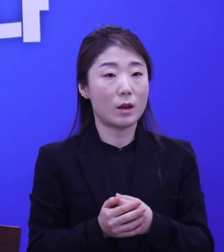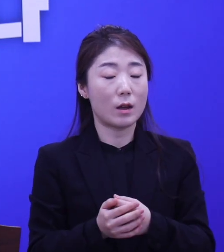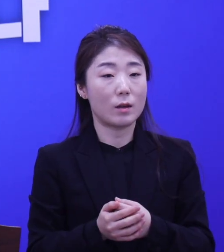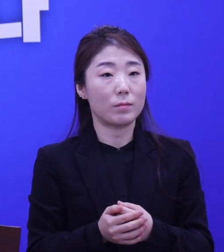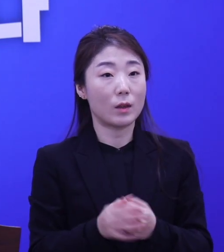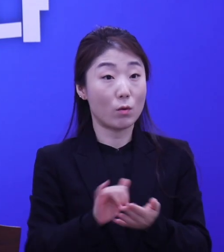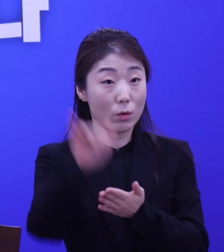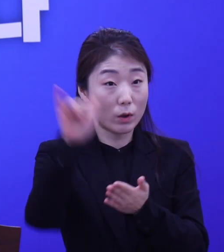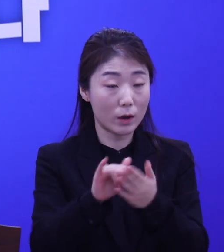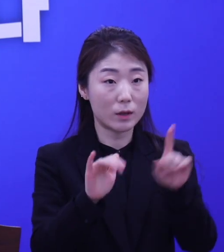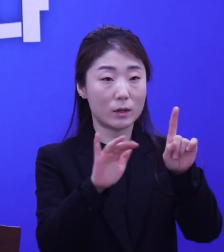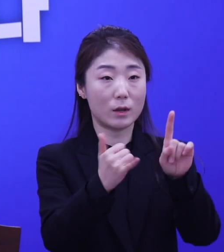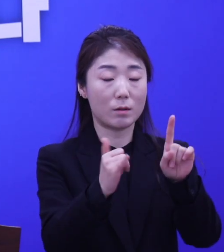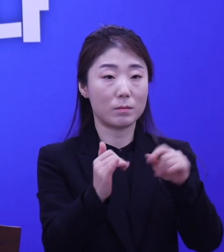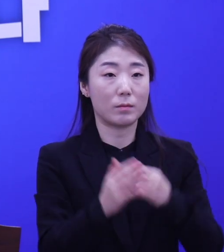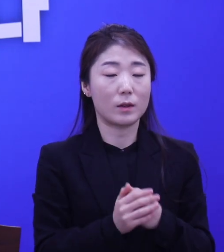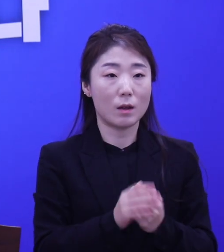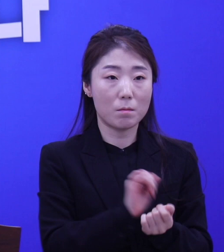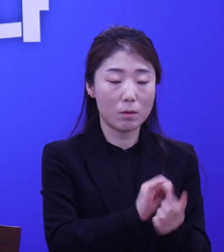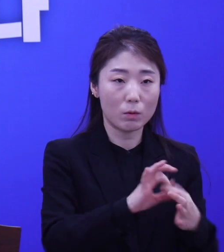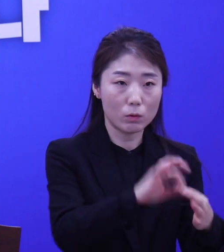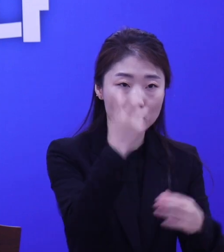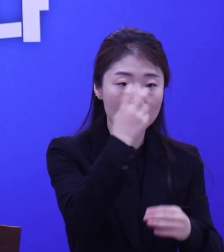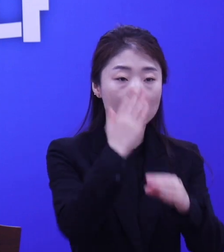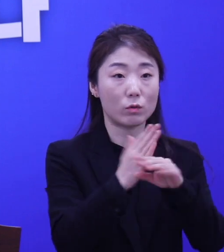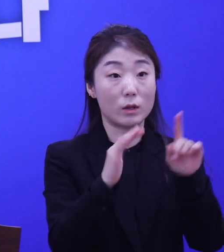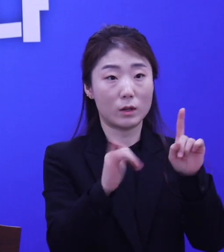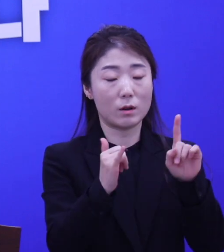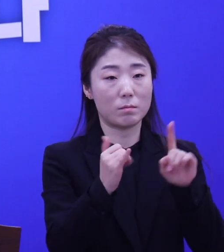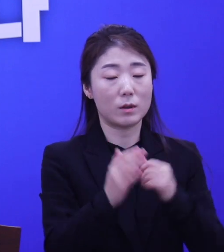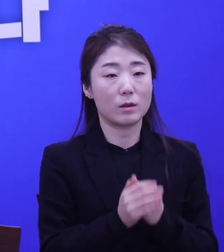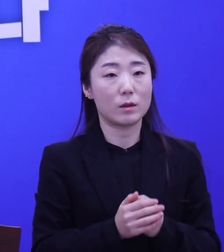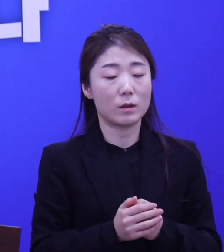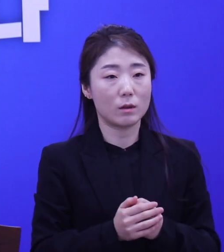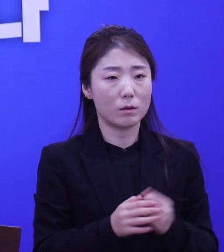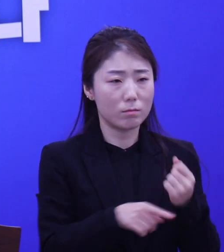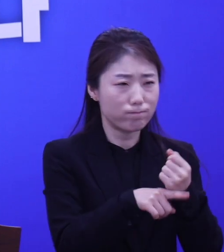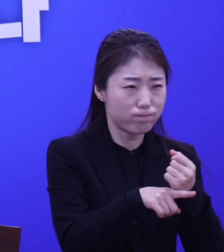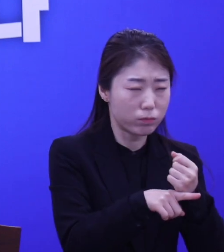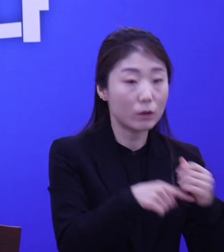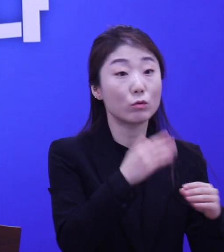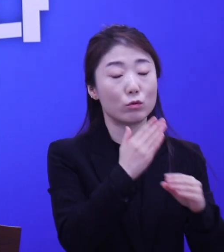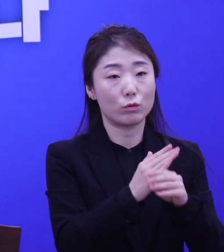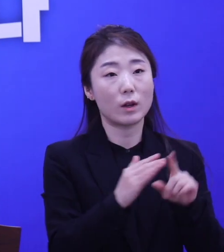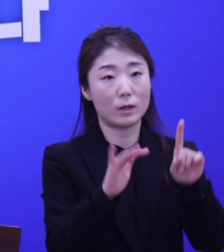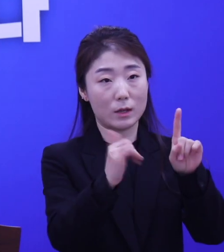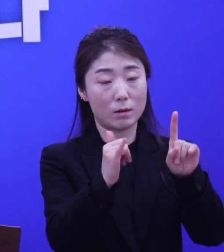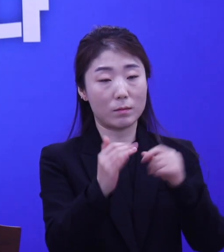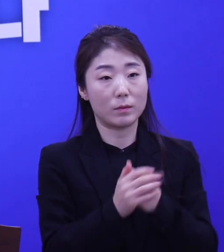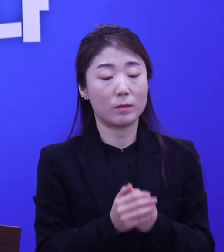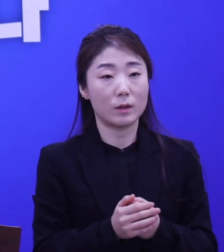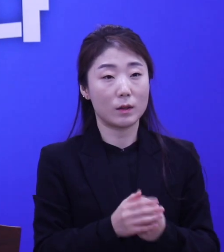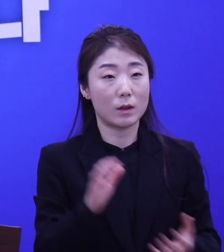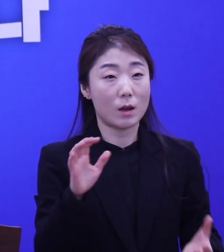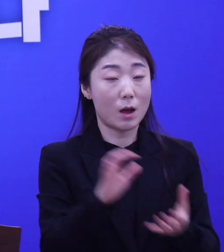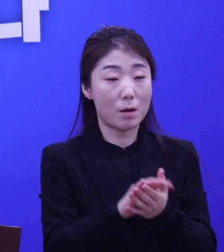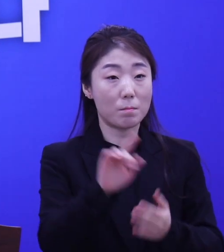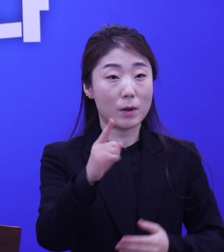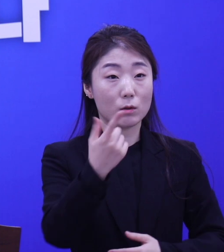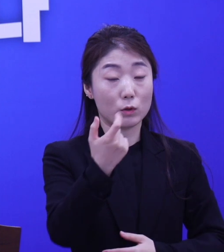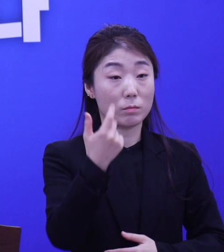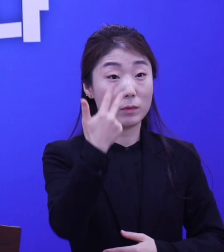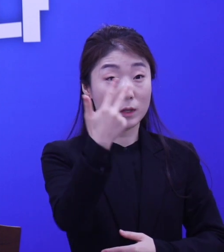1명, 감염 경로 조사 중 1명, 불명 1명입니다. 현재 167명의 대구